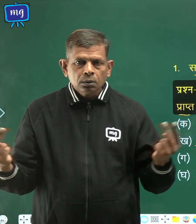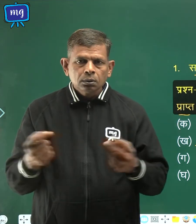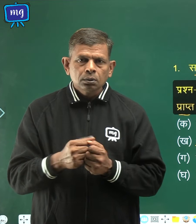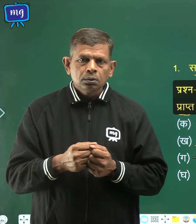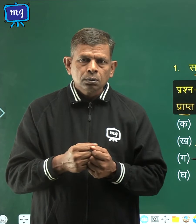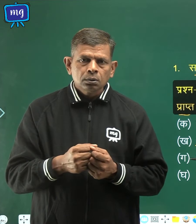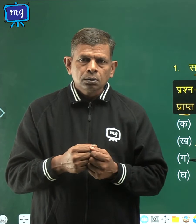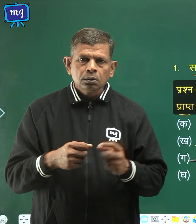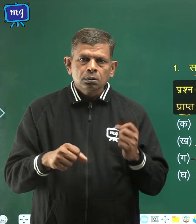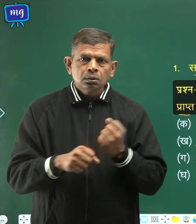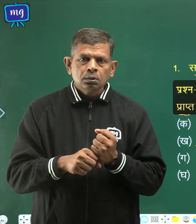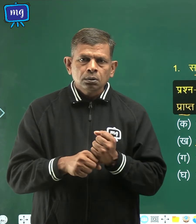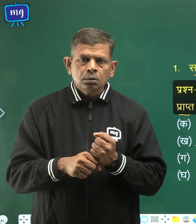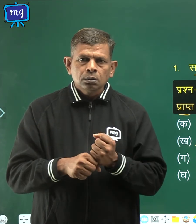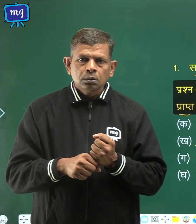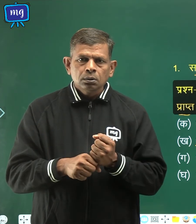ग